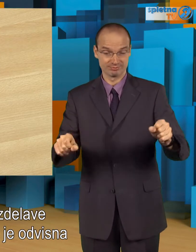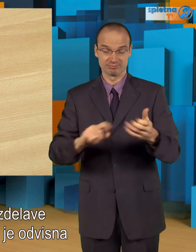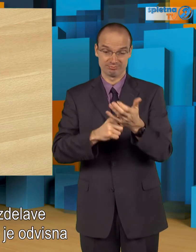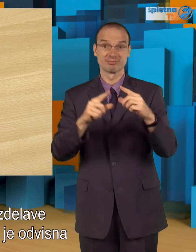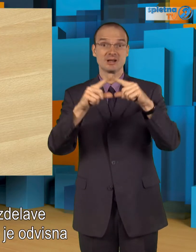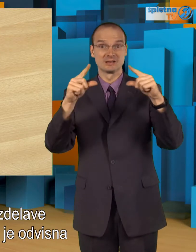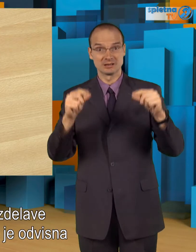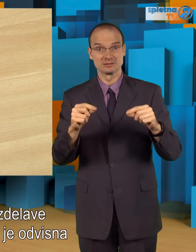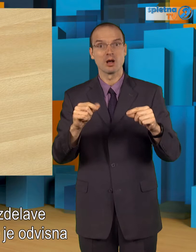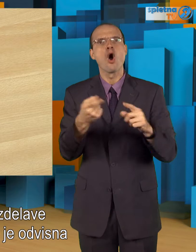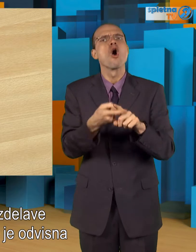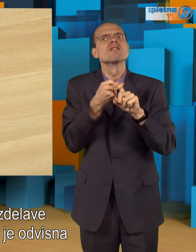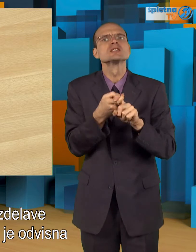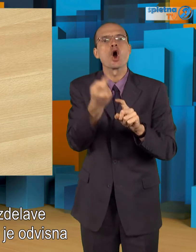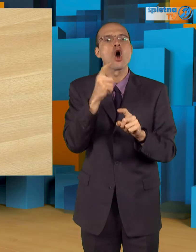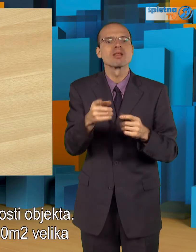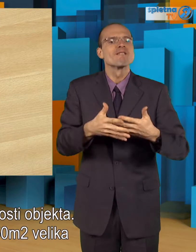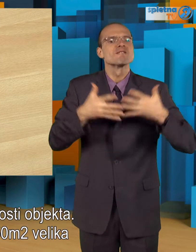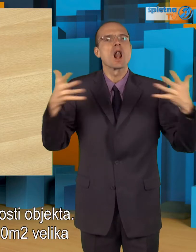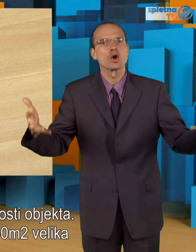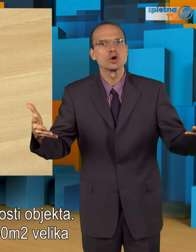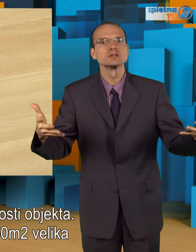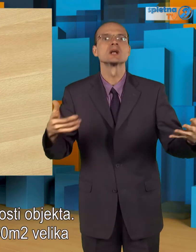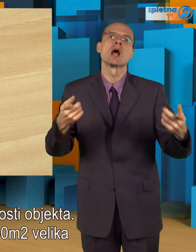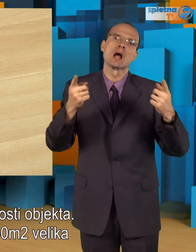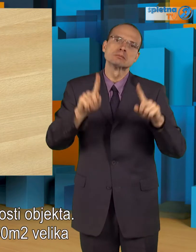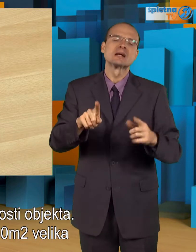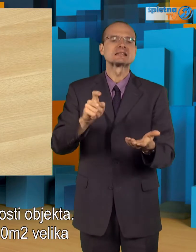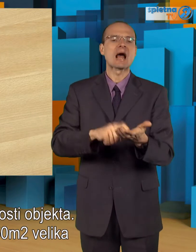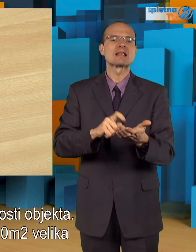energetske izkaznice je odvisna od velikosti in zahtevnosti objekta.